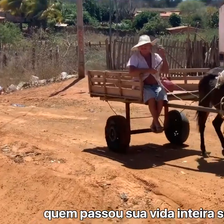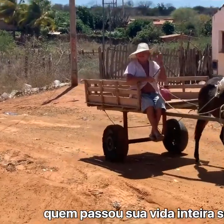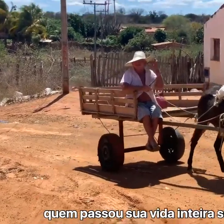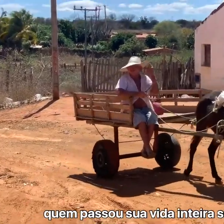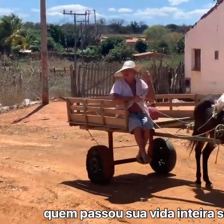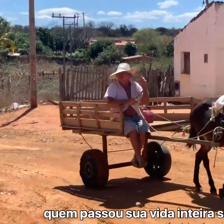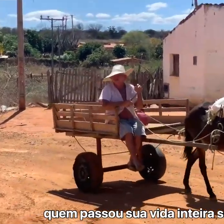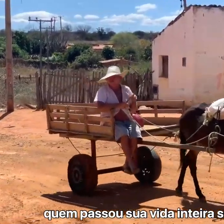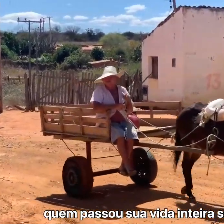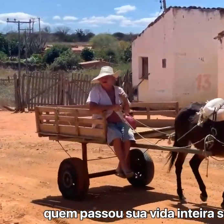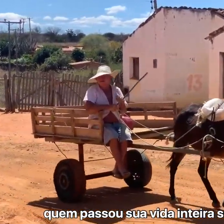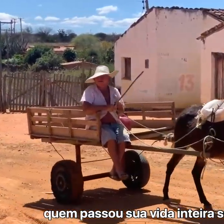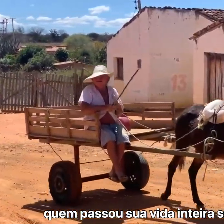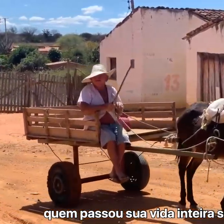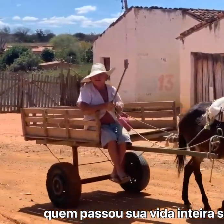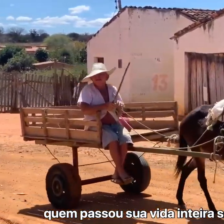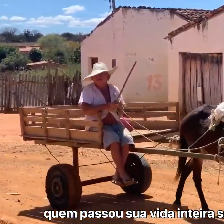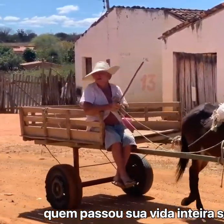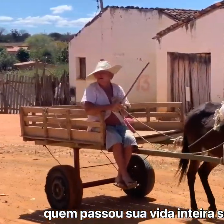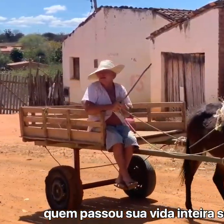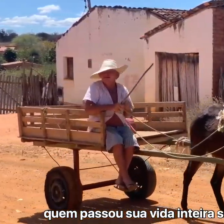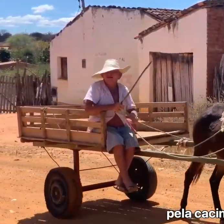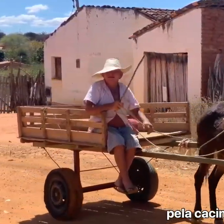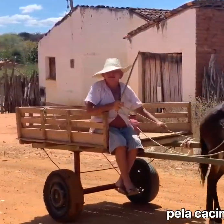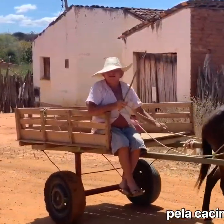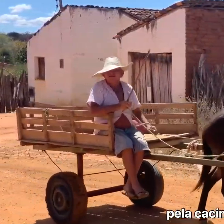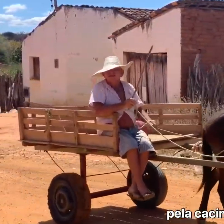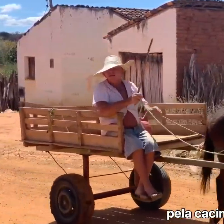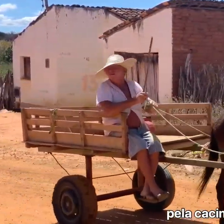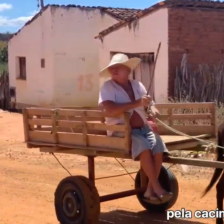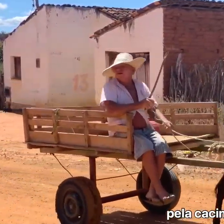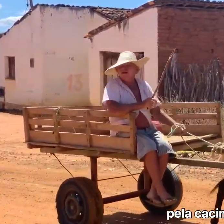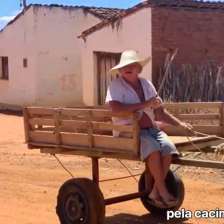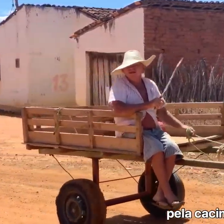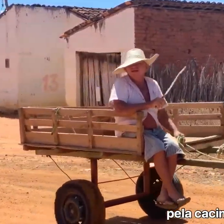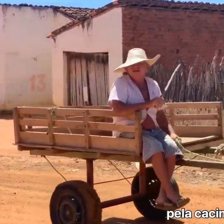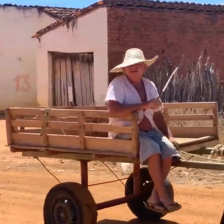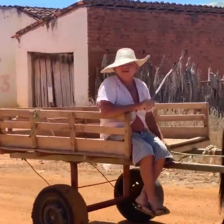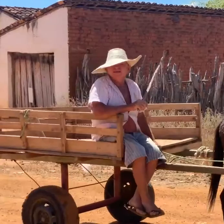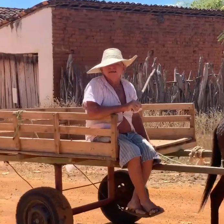passou a sua vida inteira sendo atendida pelo carro-pipa, pela cacimba.